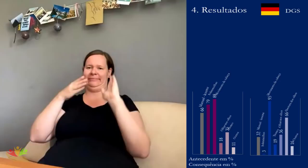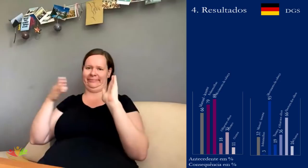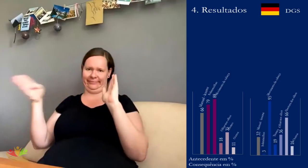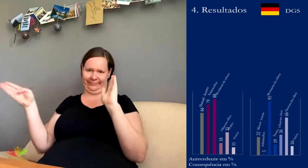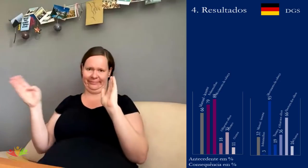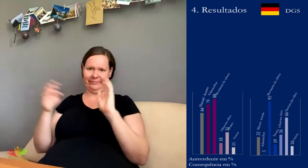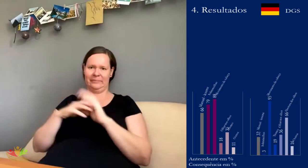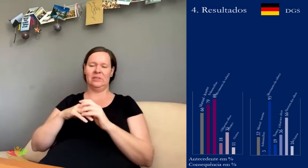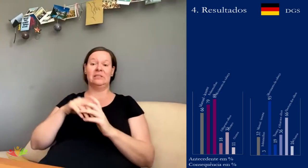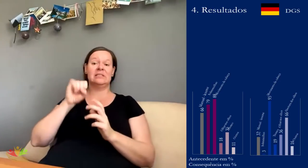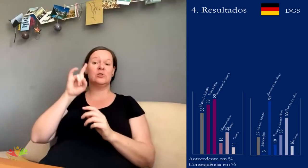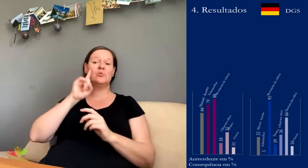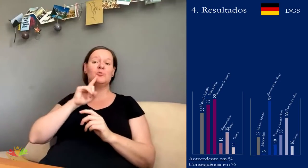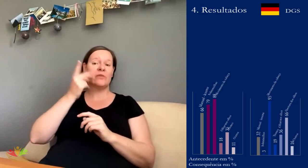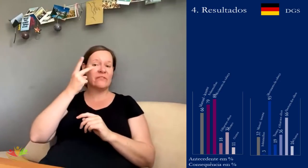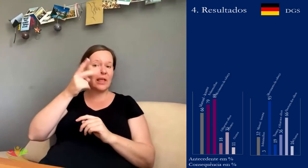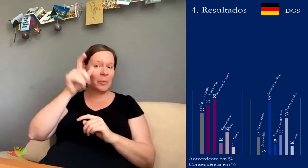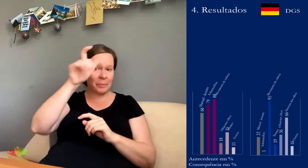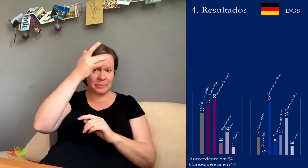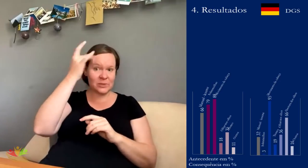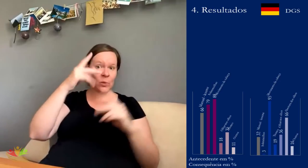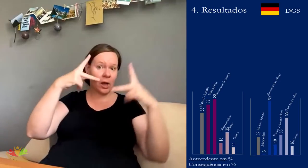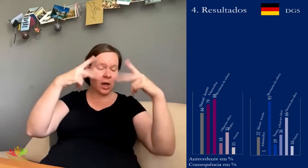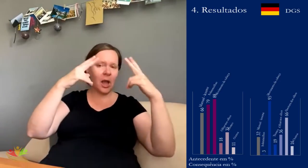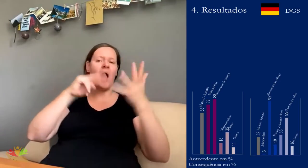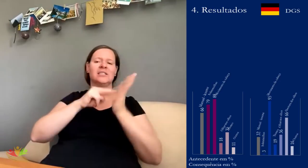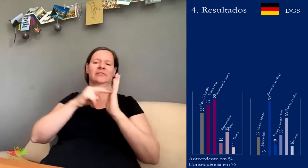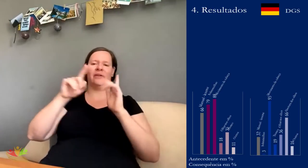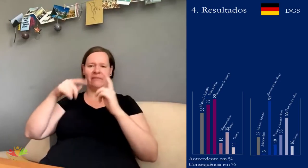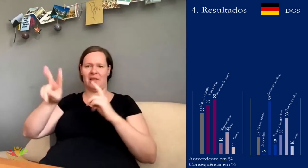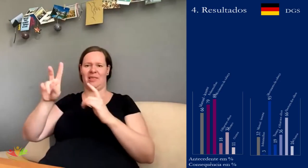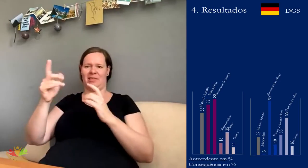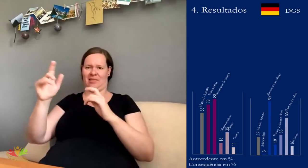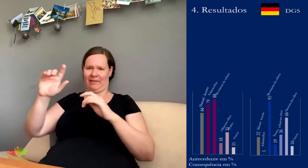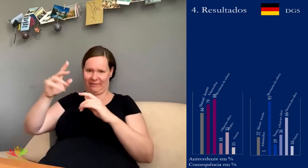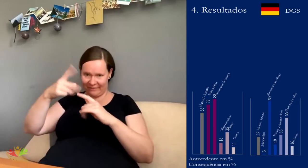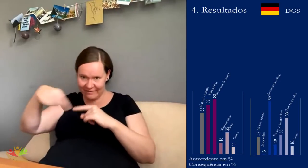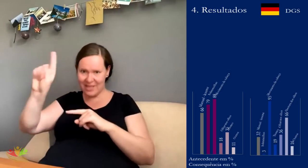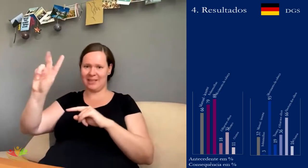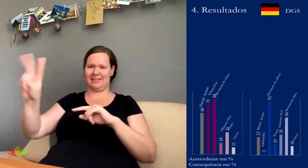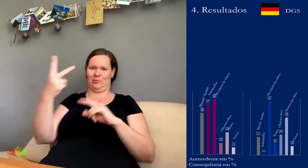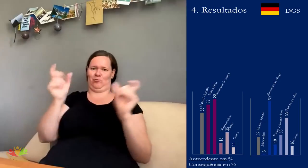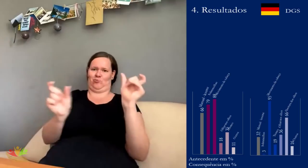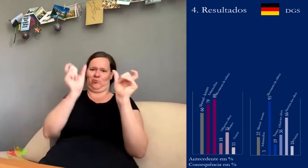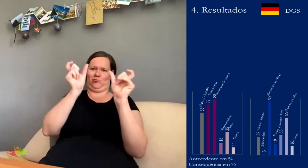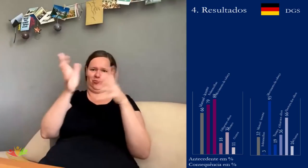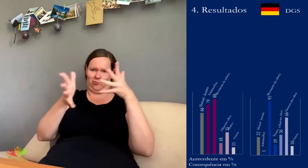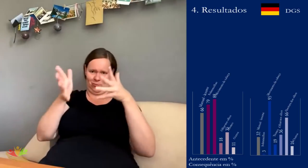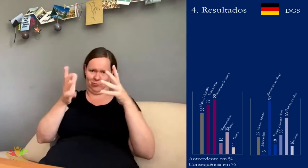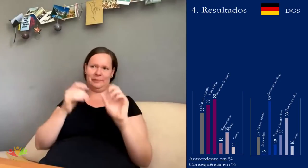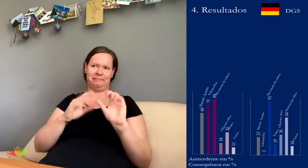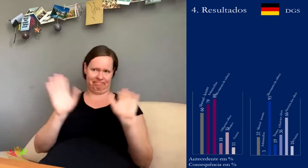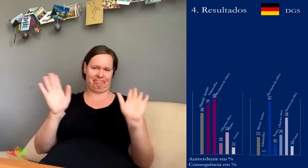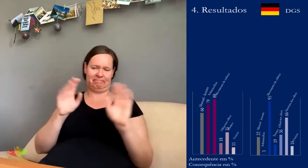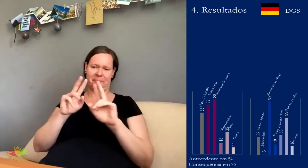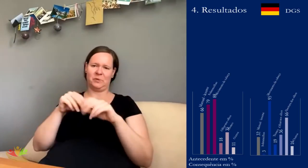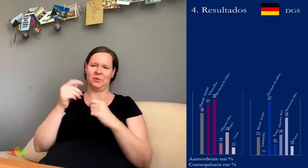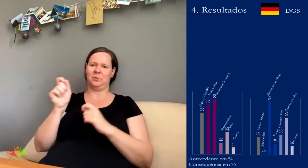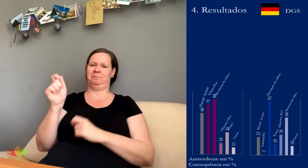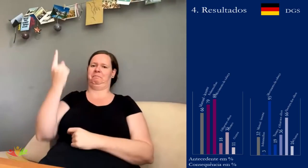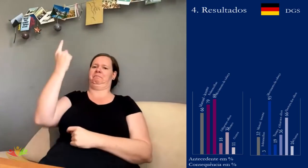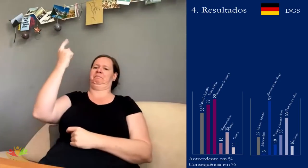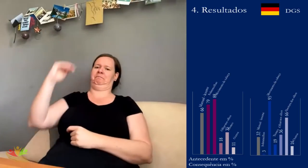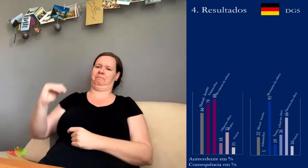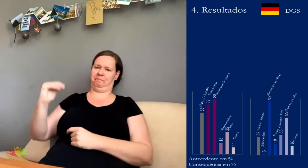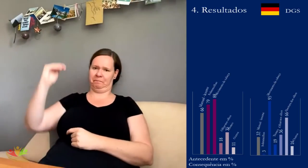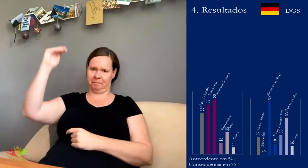ser obrigatório. Então, o contraste em língua de sinais alemã entre a oração antecedente e consequente parece ser o piscar de